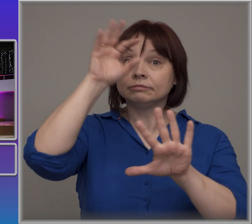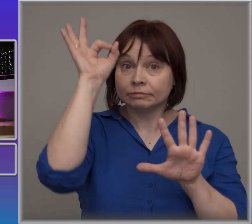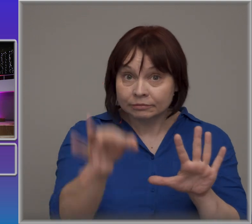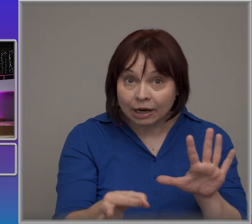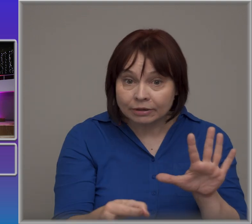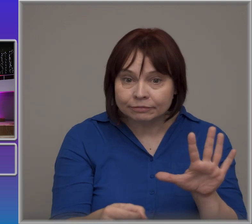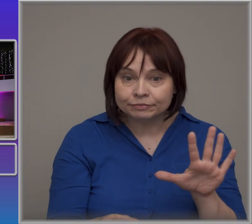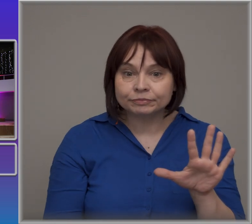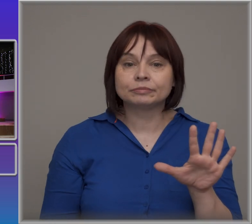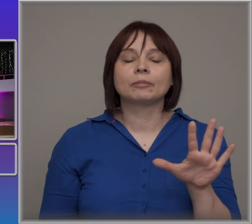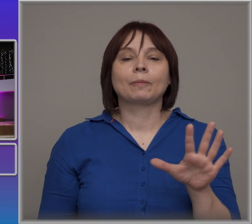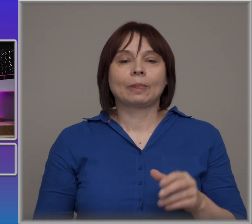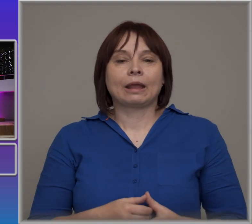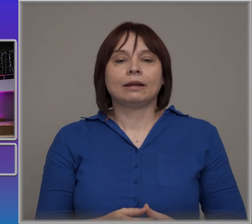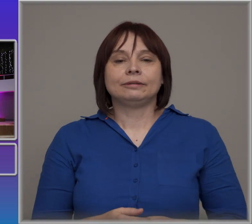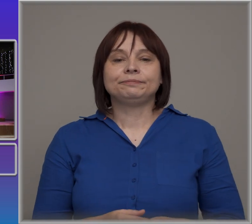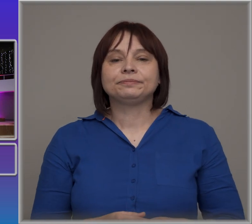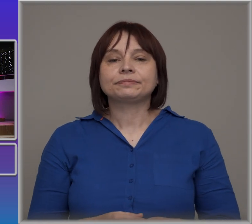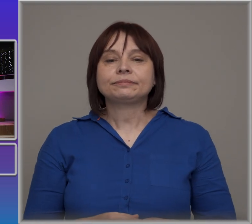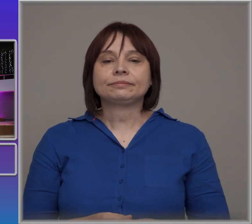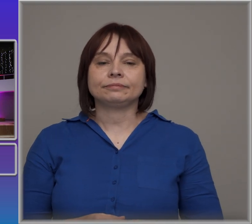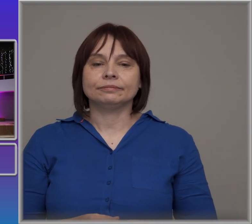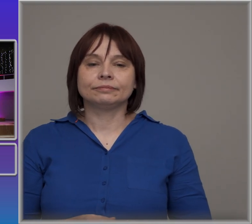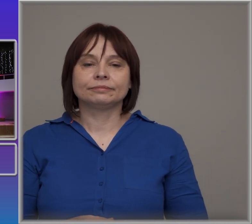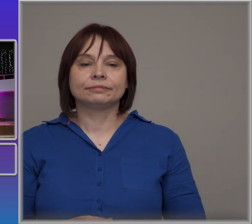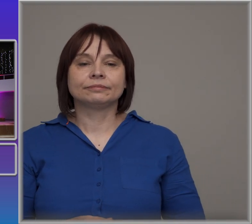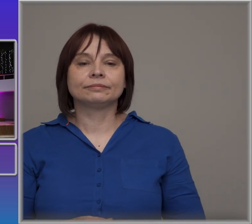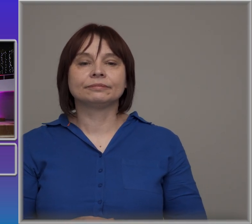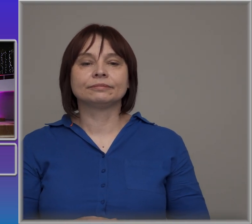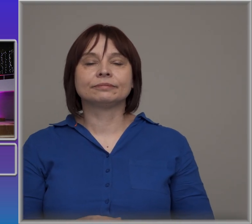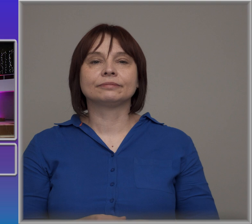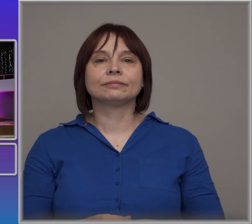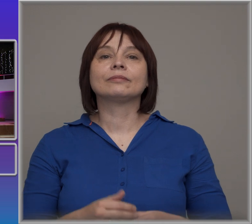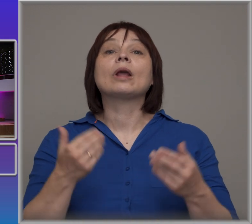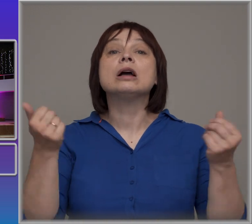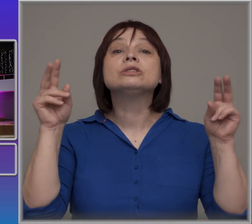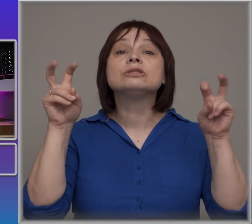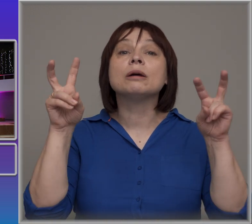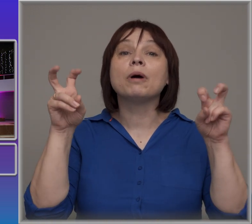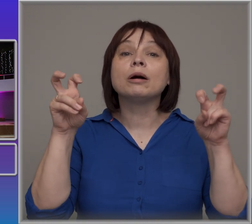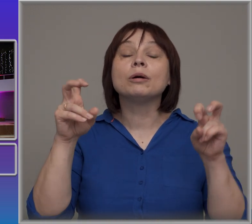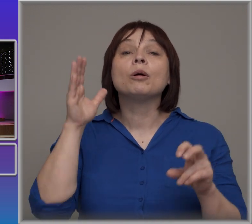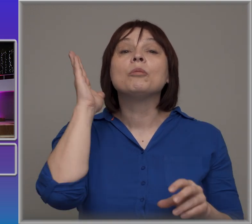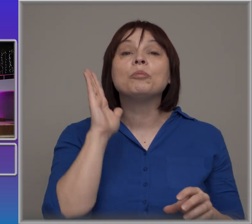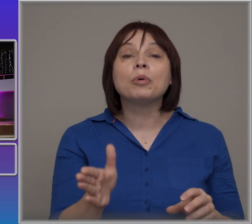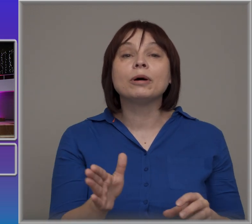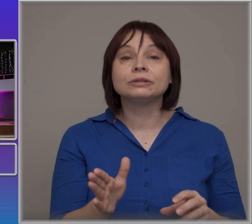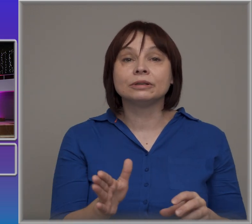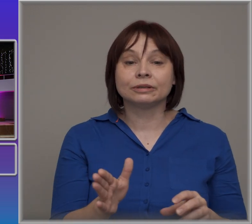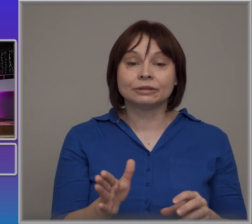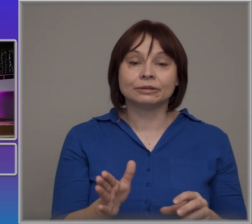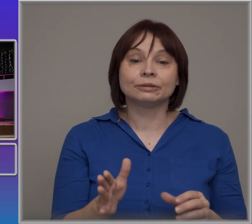свои руки. Посмотри на них. Это твои руки. И давайте, пожалуйста, мы возьмем вот так вот,